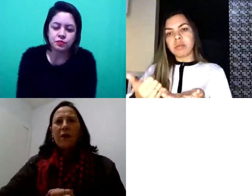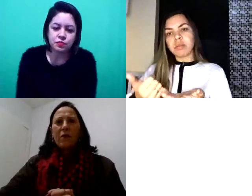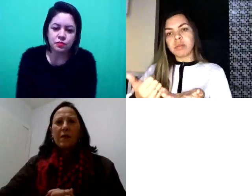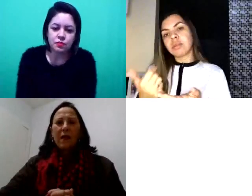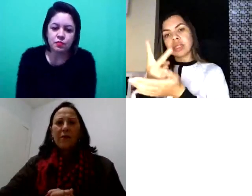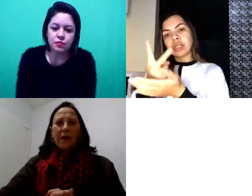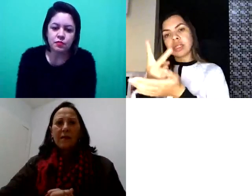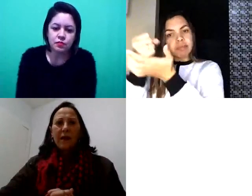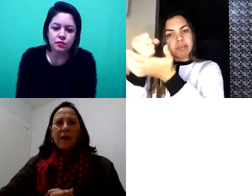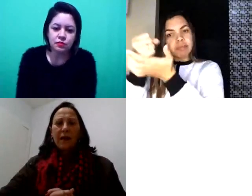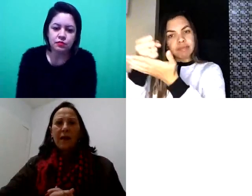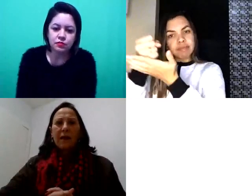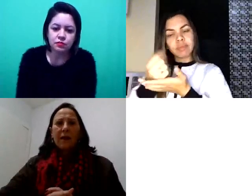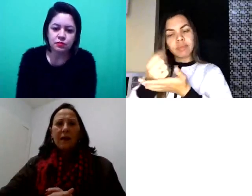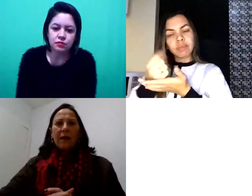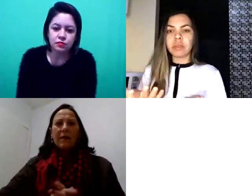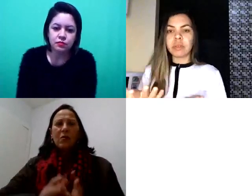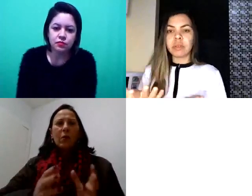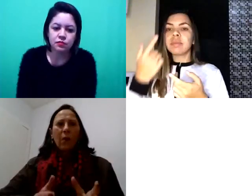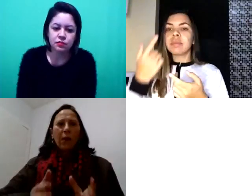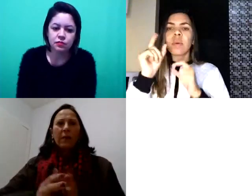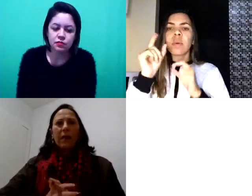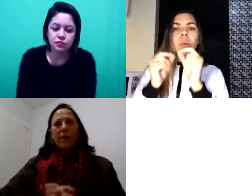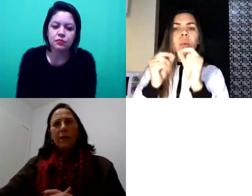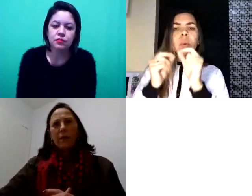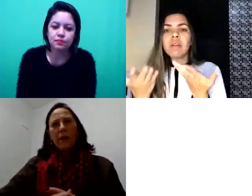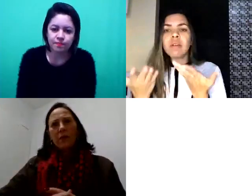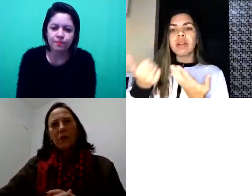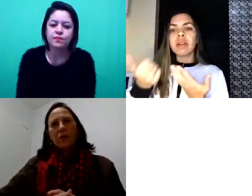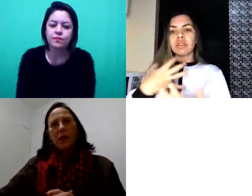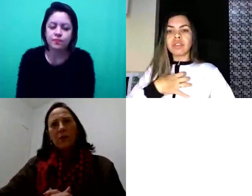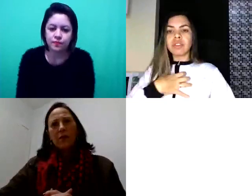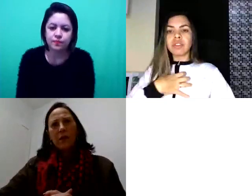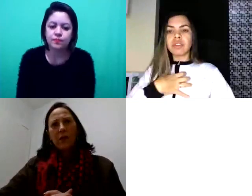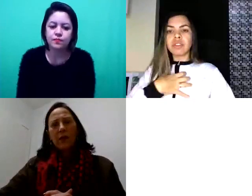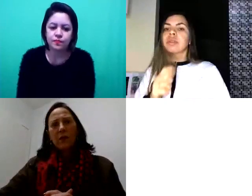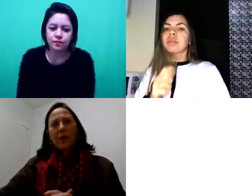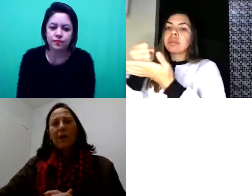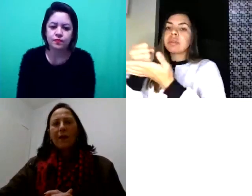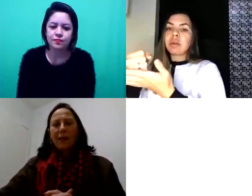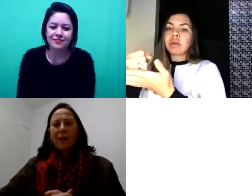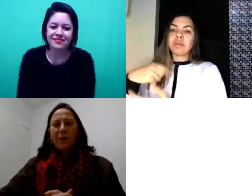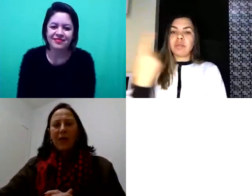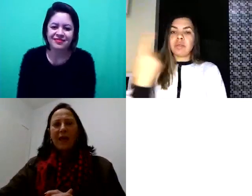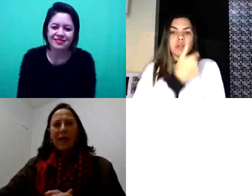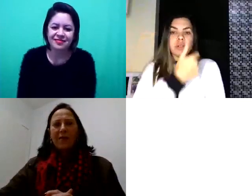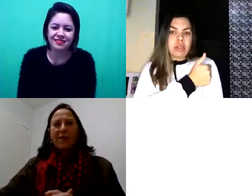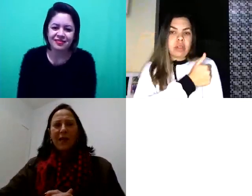a gente vai conseguir fazer aí e dar esse suporte aí para os nossos alunos de Foz do Iguaçu. E de antemão já quero